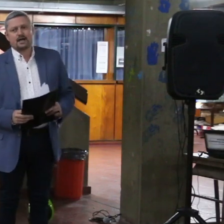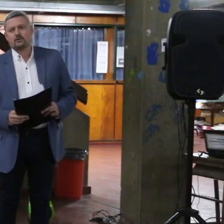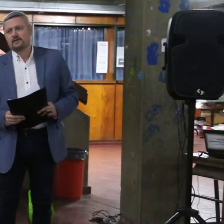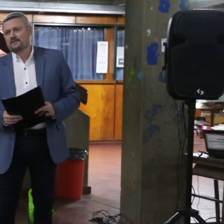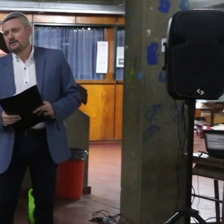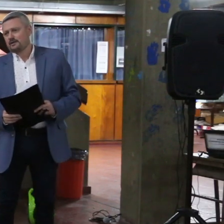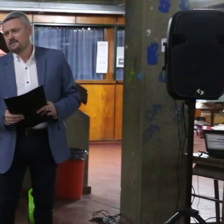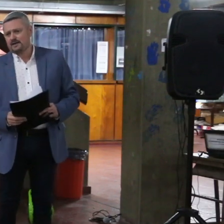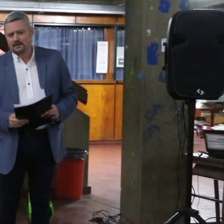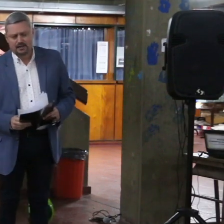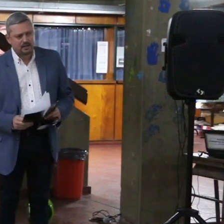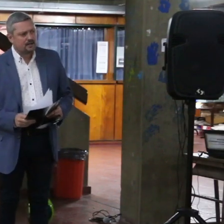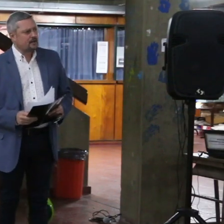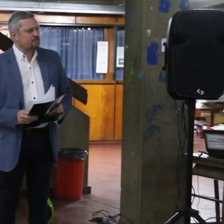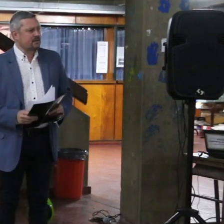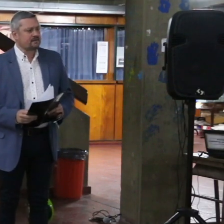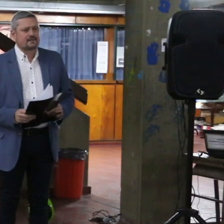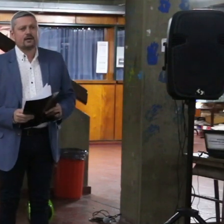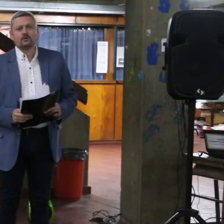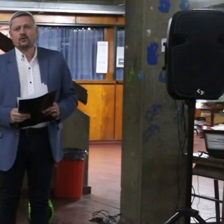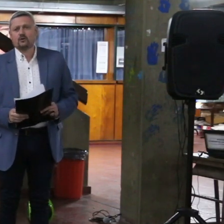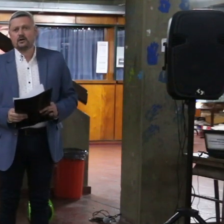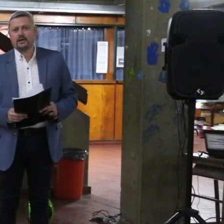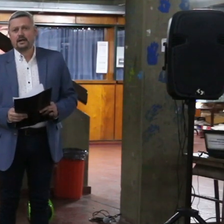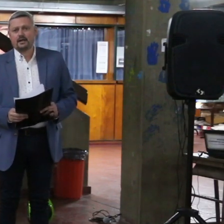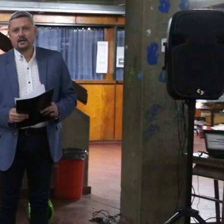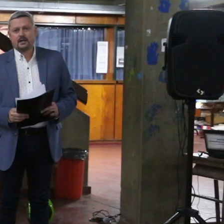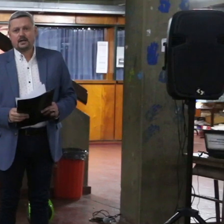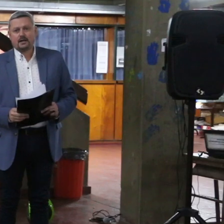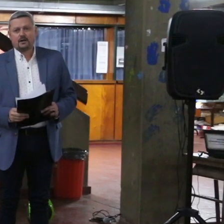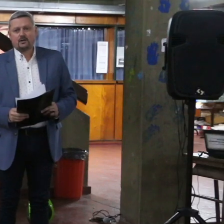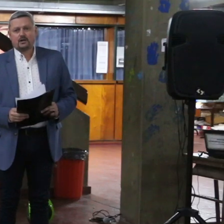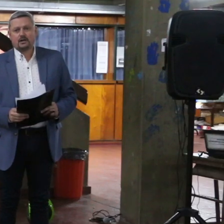ha llenado de certezas que, pensando